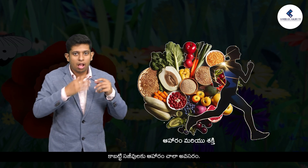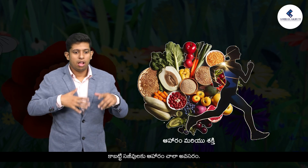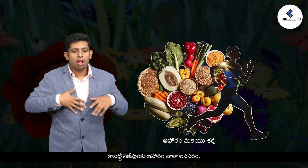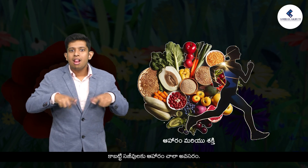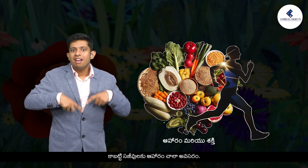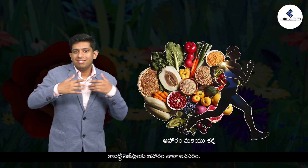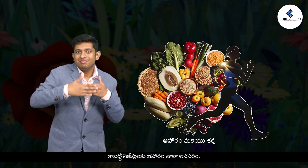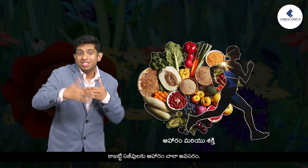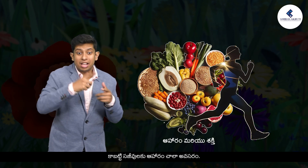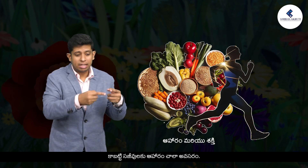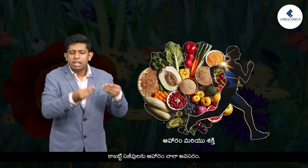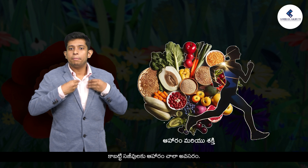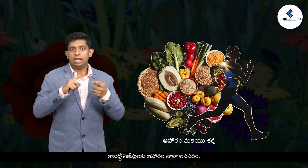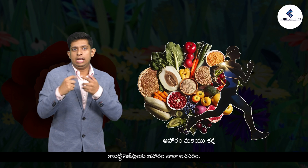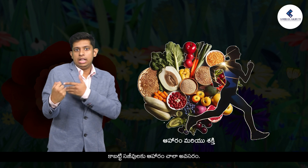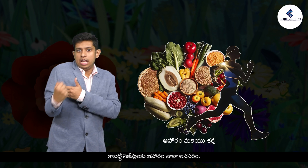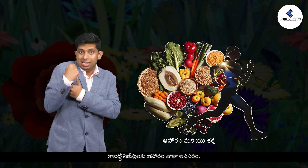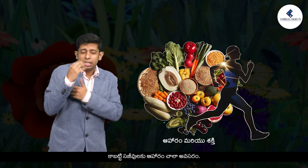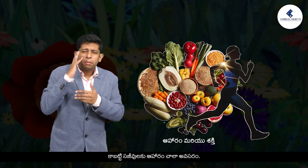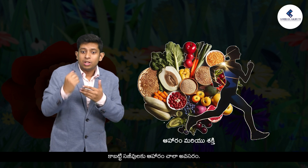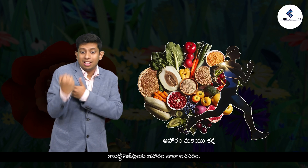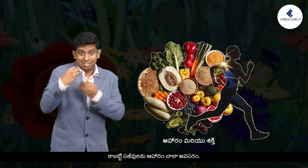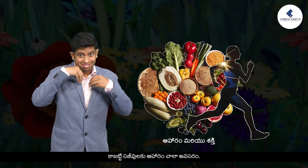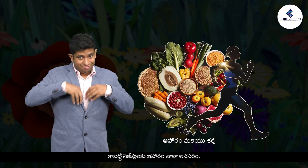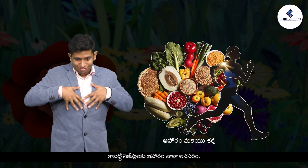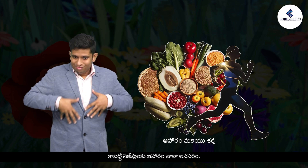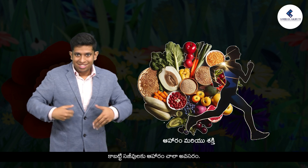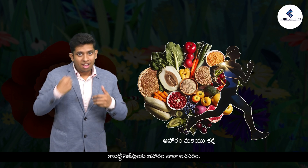కాబట్టి సజీవులకు ఆహారం చాలా అవసరం.